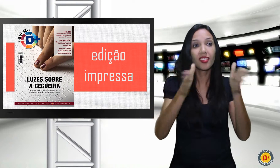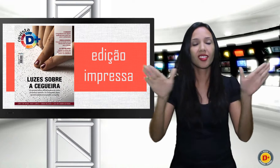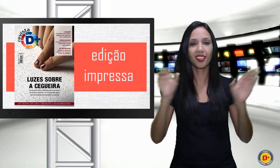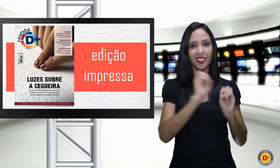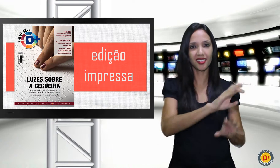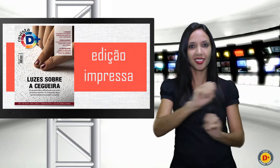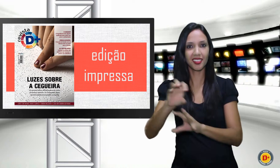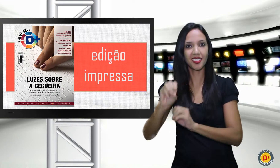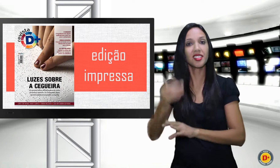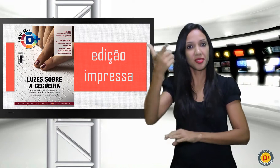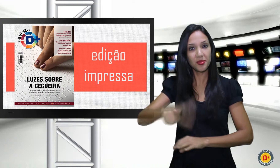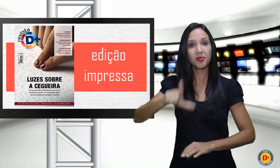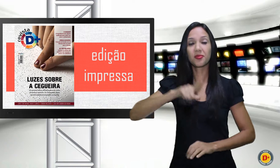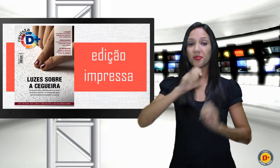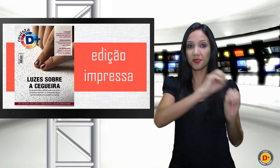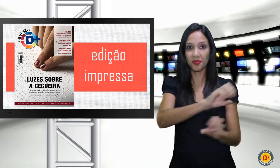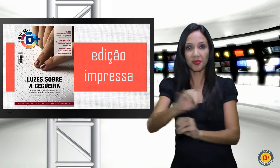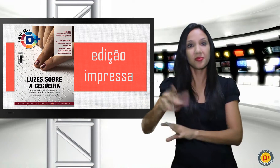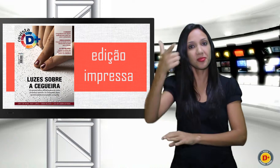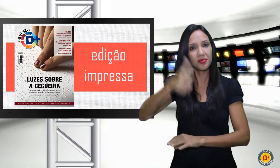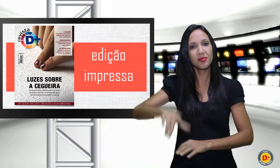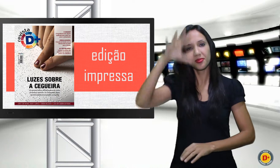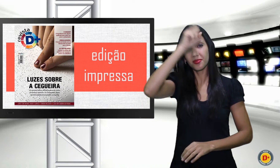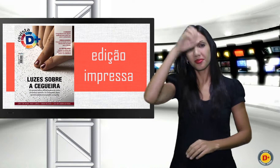ou reabilitação da audição fala-oral.